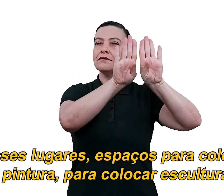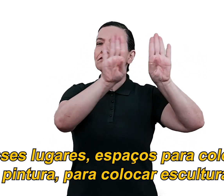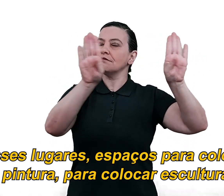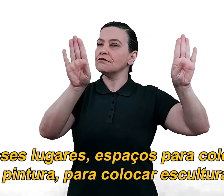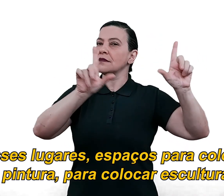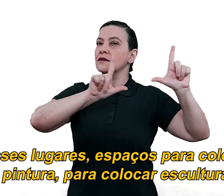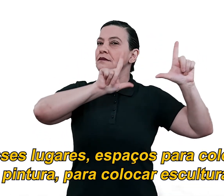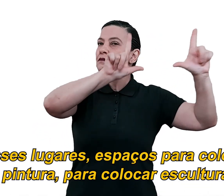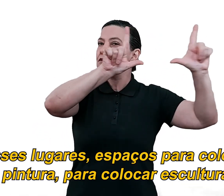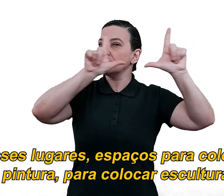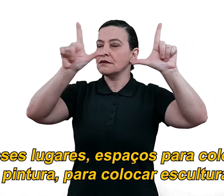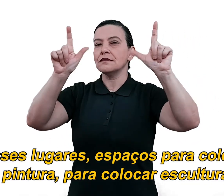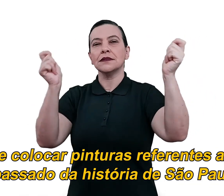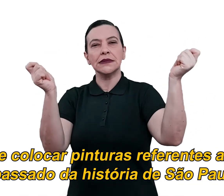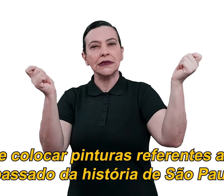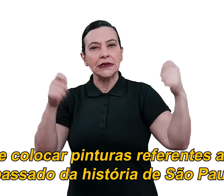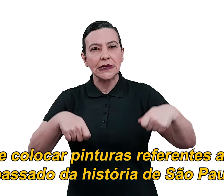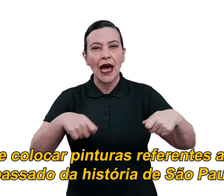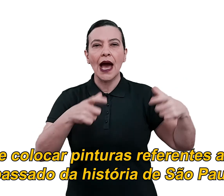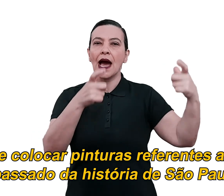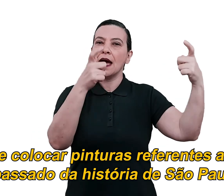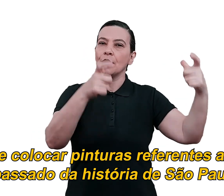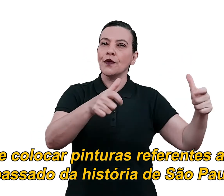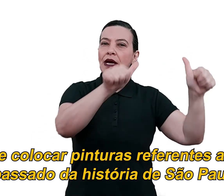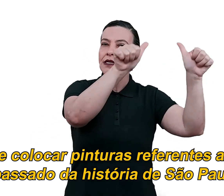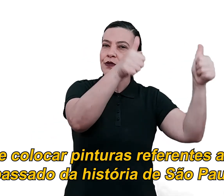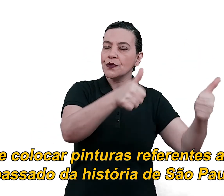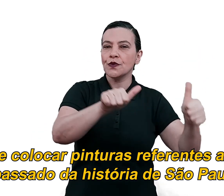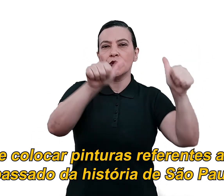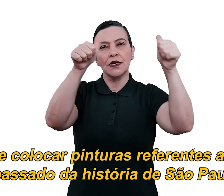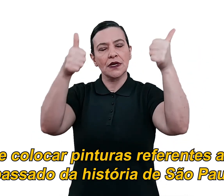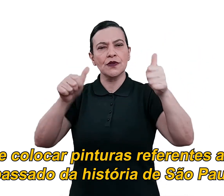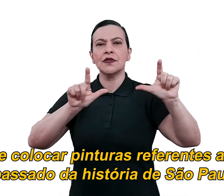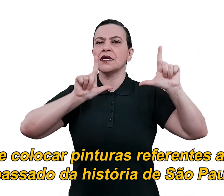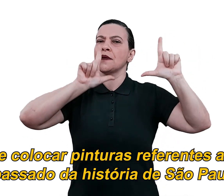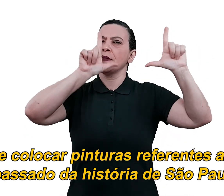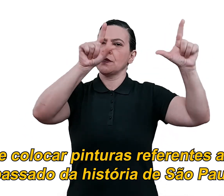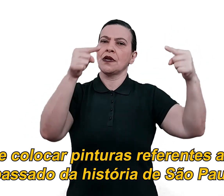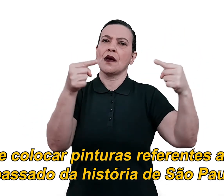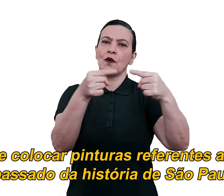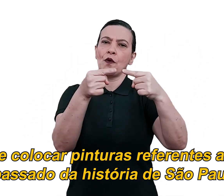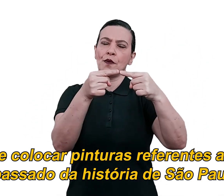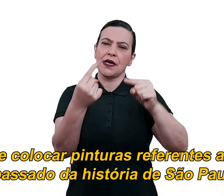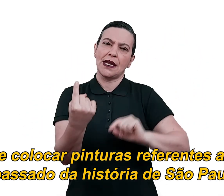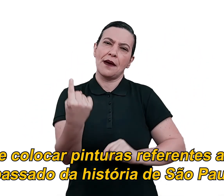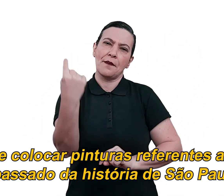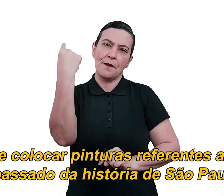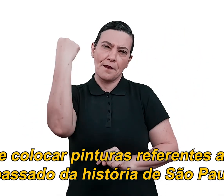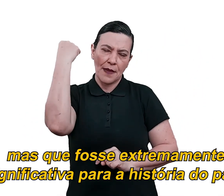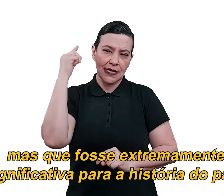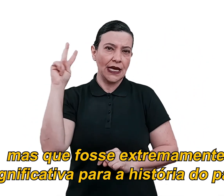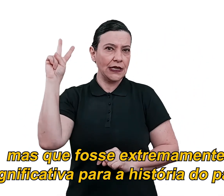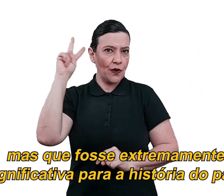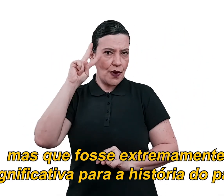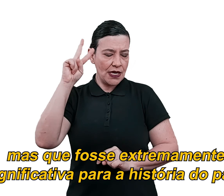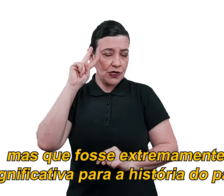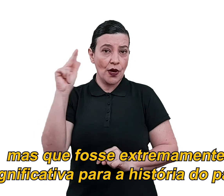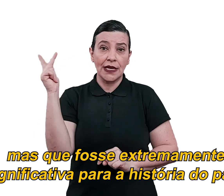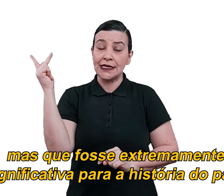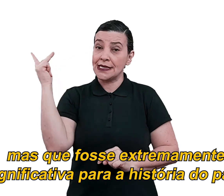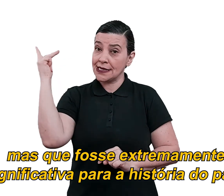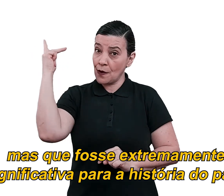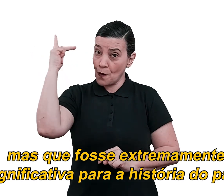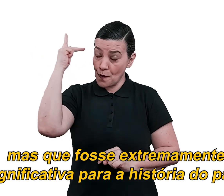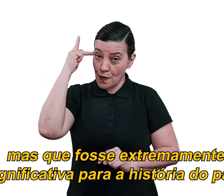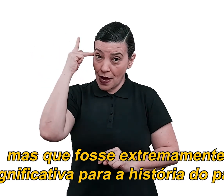pintura, para colocar escultura e colocar pinturas referentes ao passado da história de São Paulo, mas que fosse